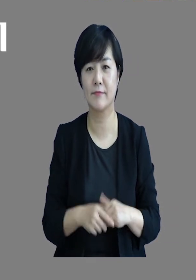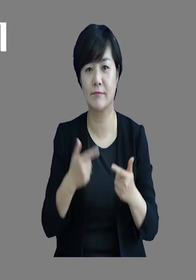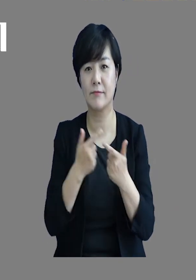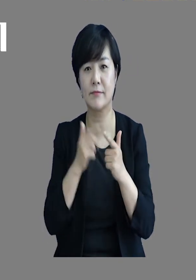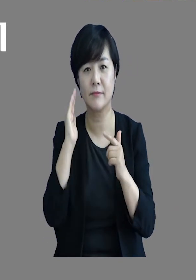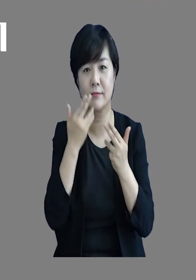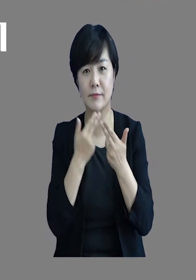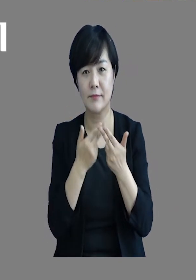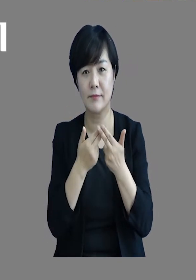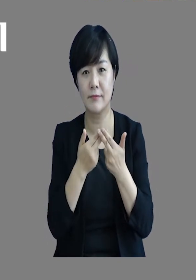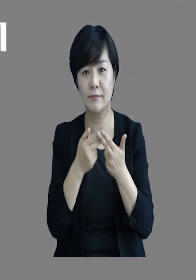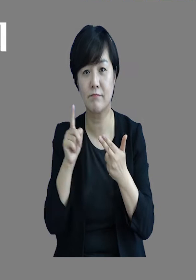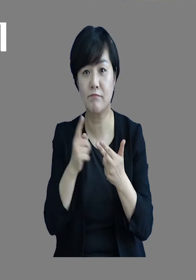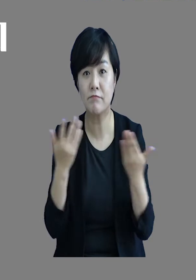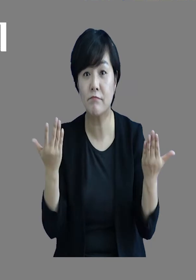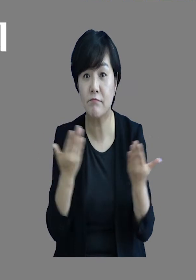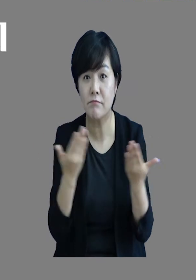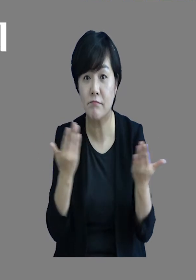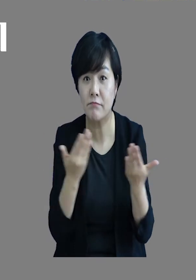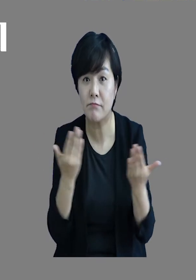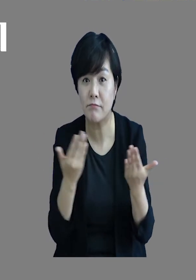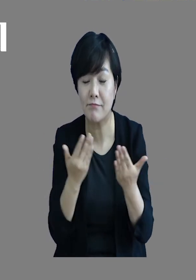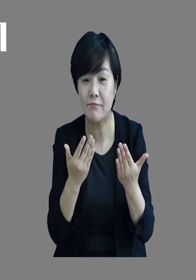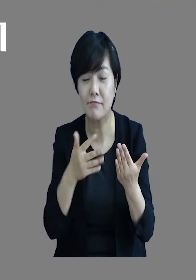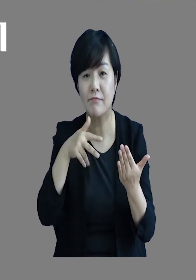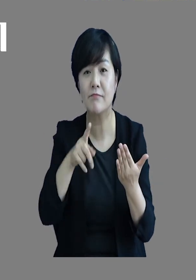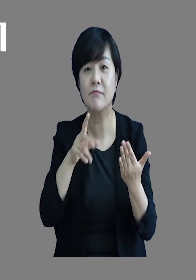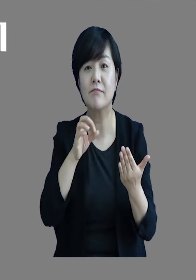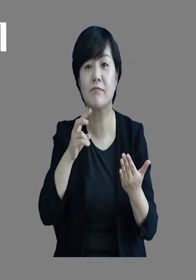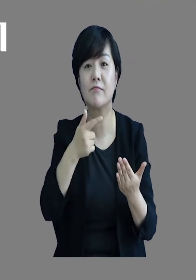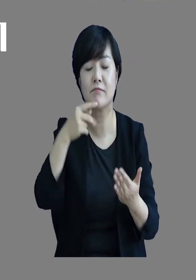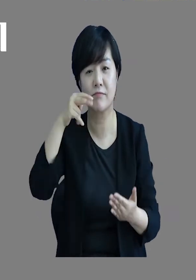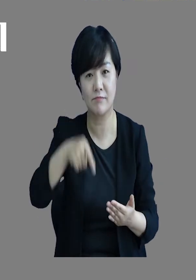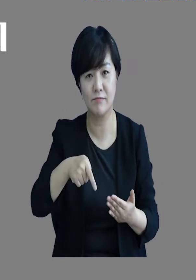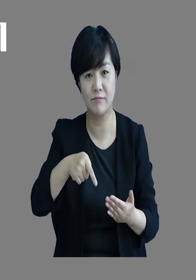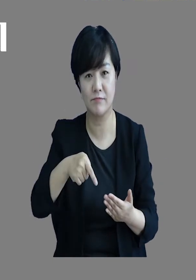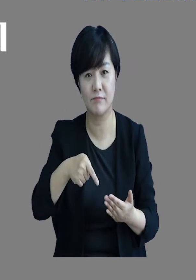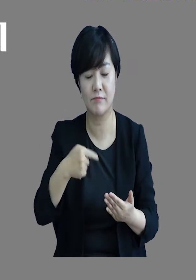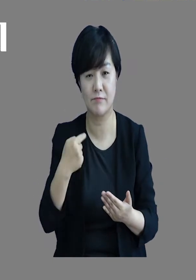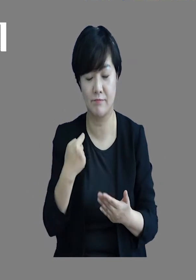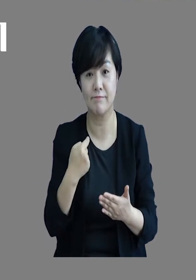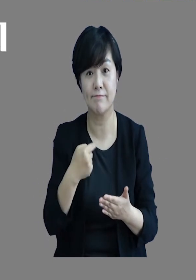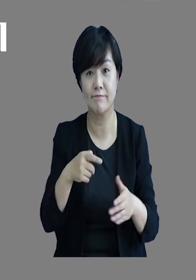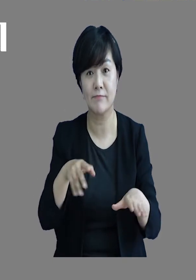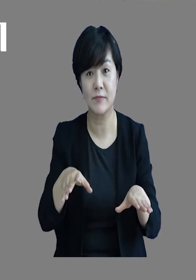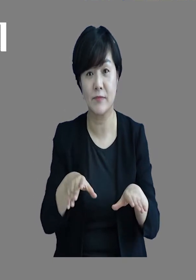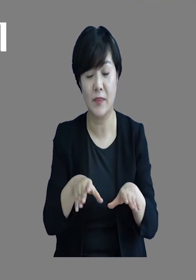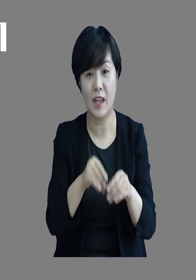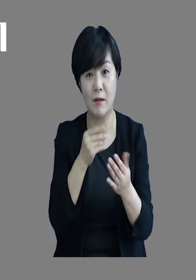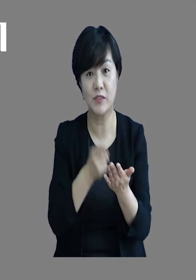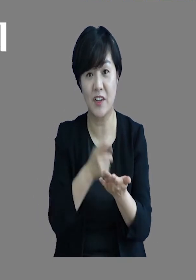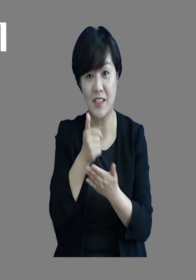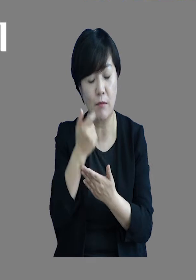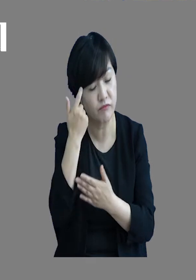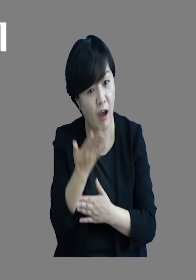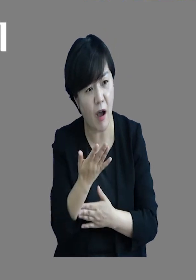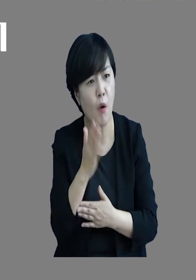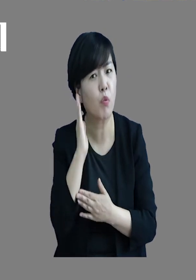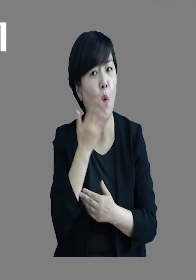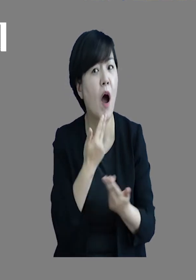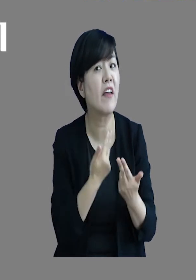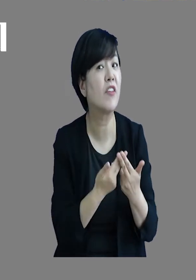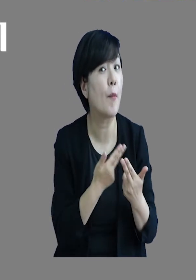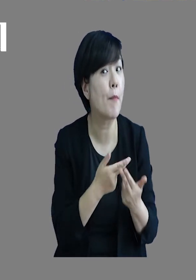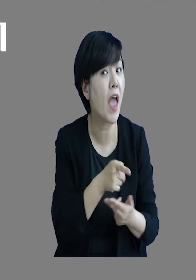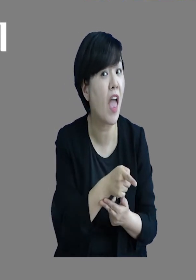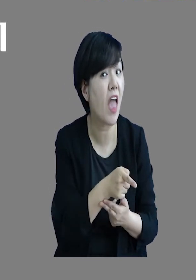부산 농아인협회는 어떤 일을 하고 있는지 정현수 사무처장에게 들어봤습니다. 농아인 협회에서는